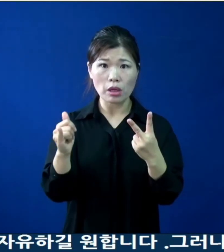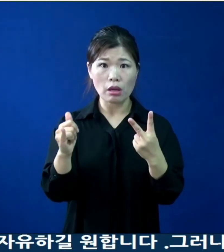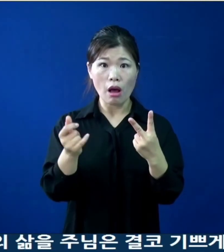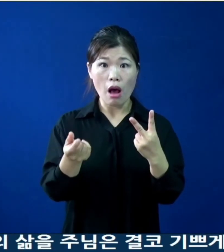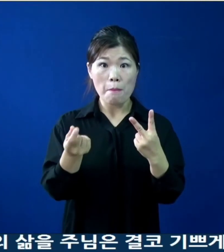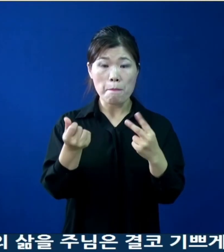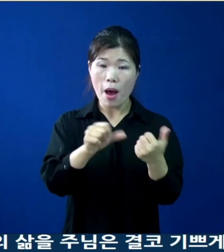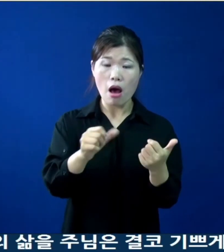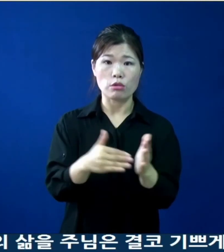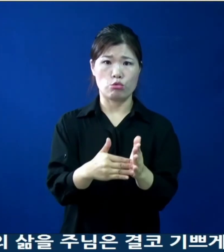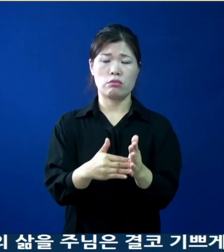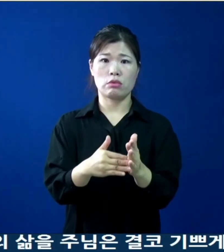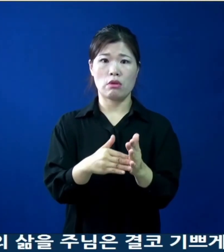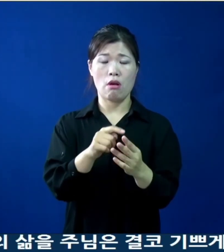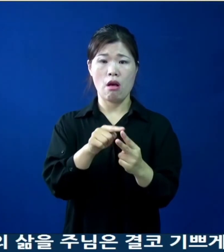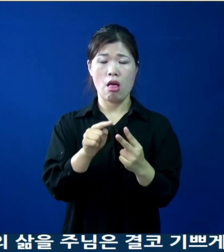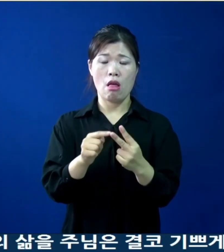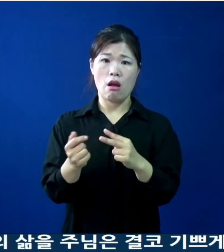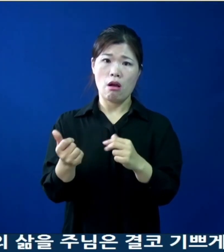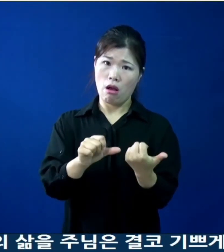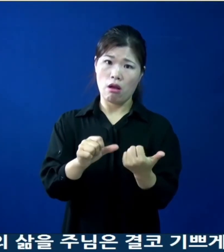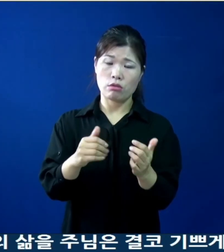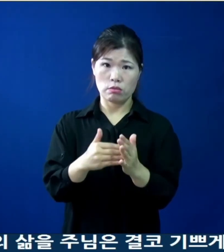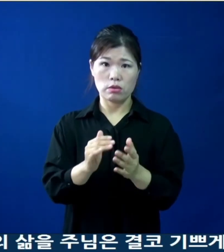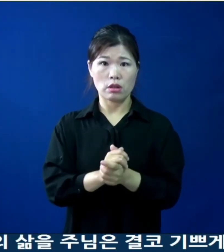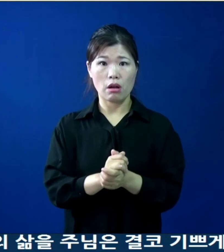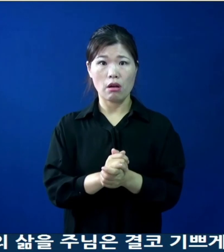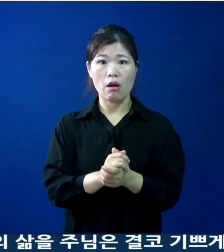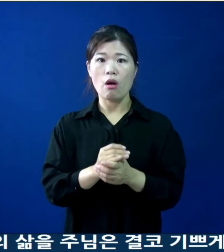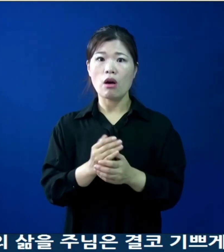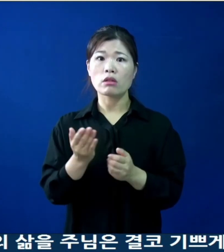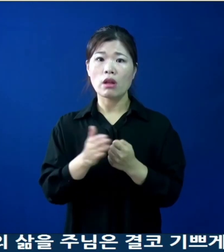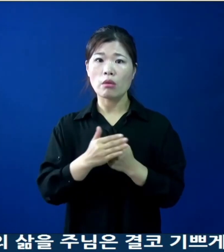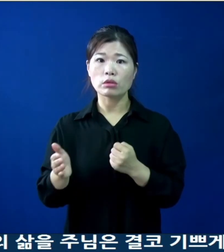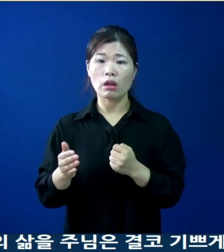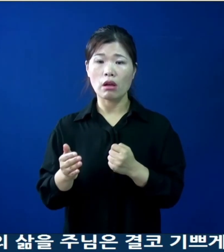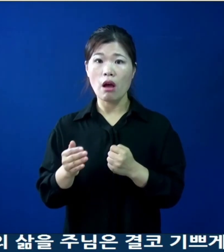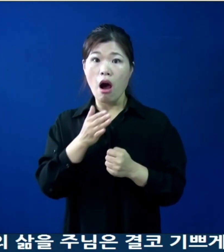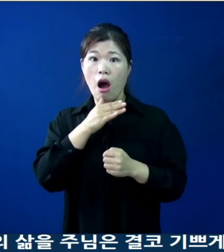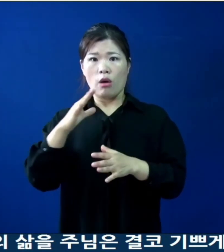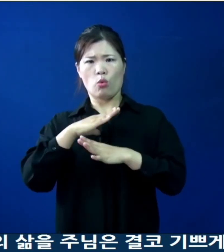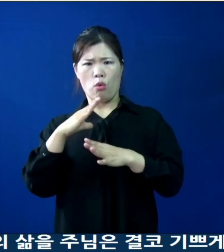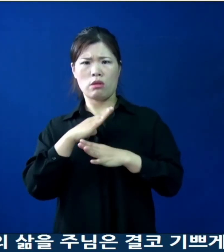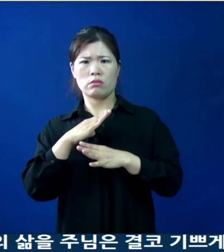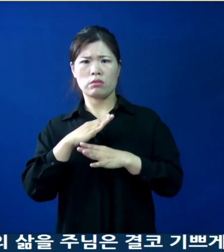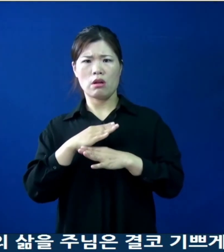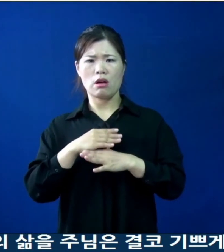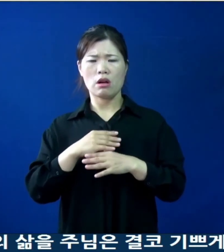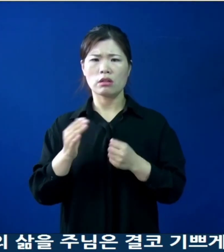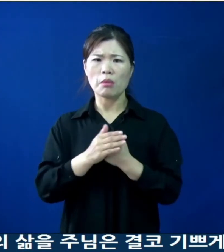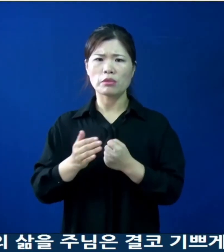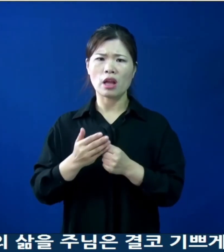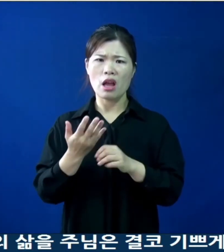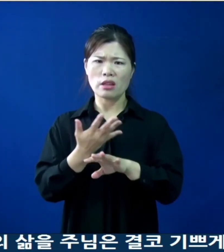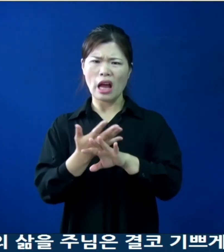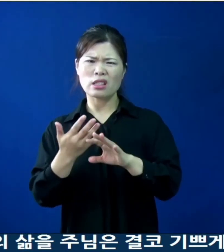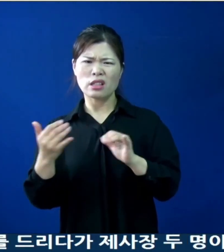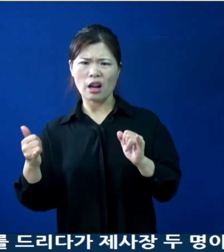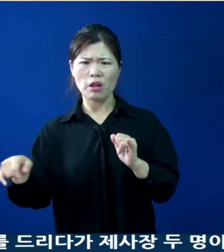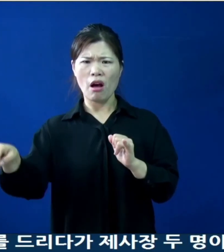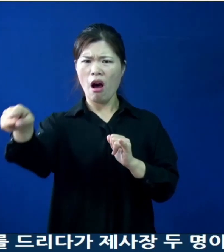놀랄 일이었습니다. 바로 전까지 있었던 축제 분위기는 완전히 사라지고 두려움에 떨게 될 수밖에